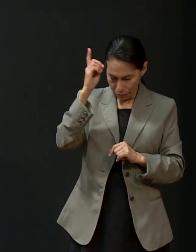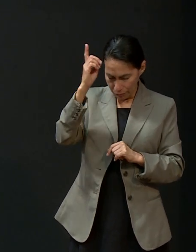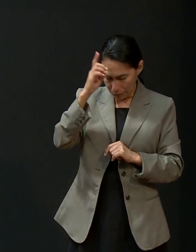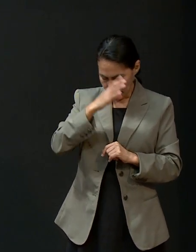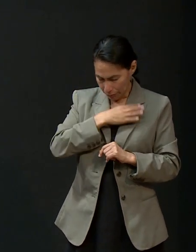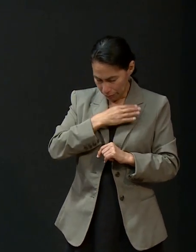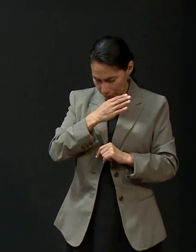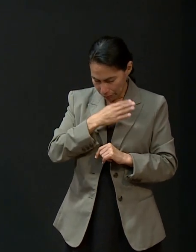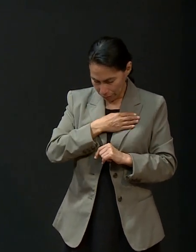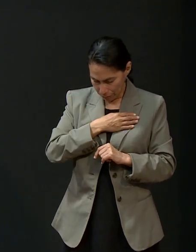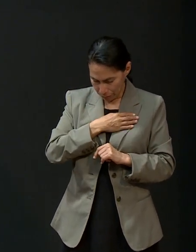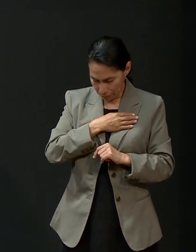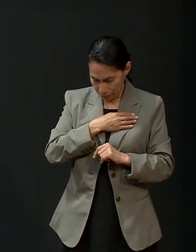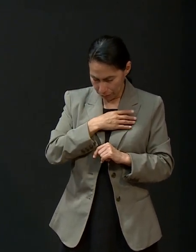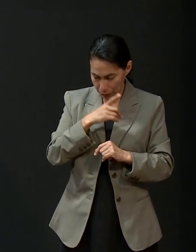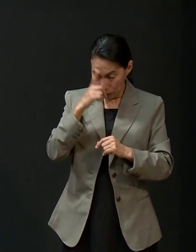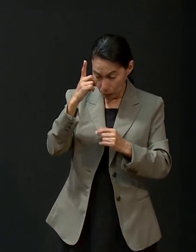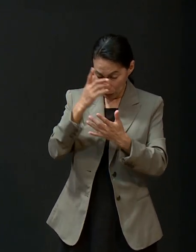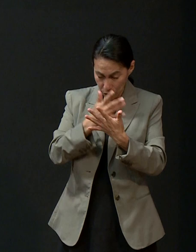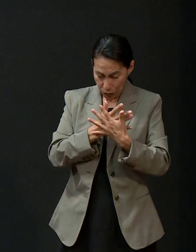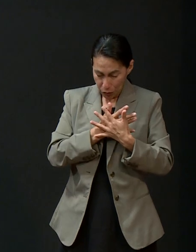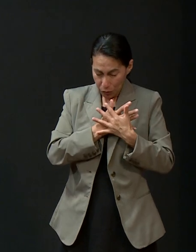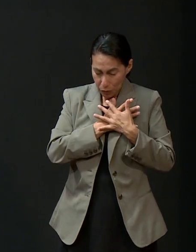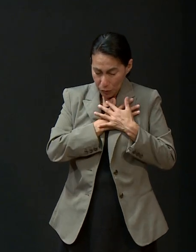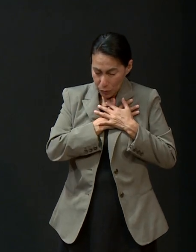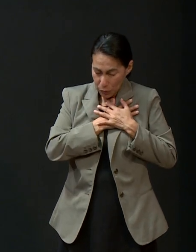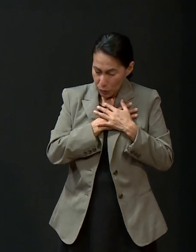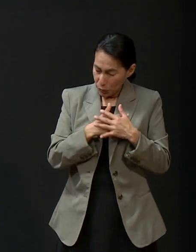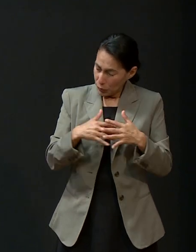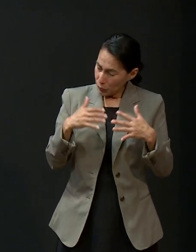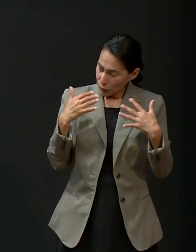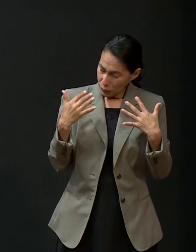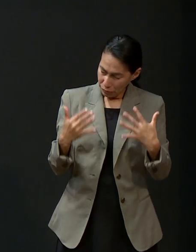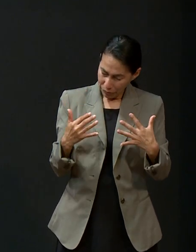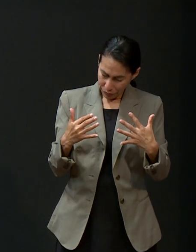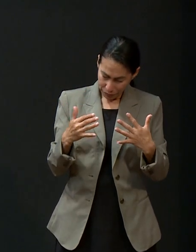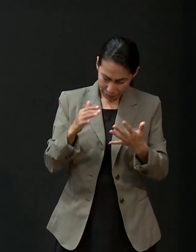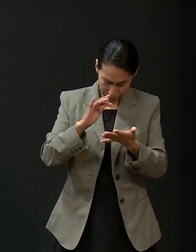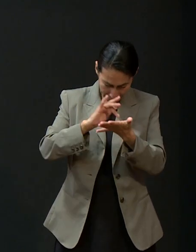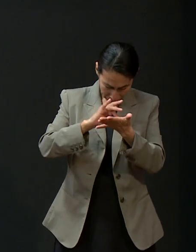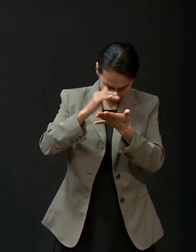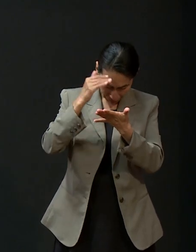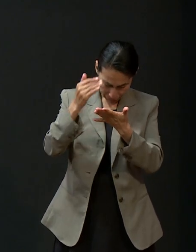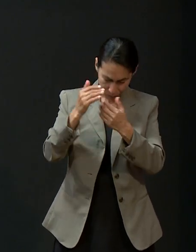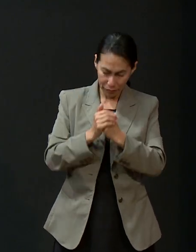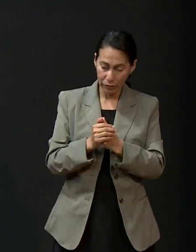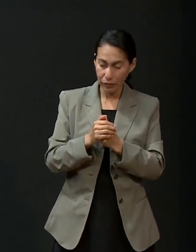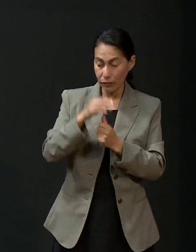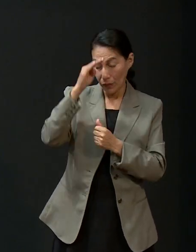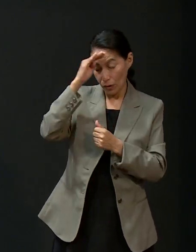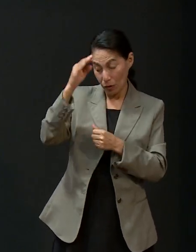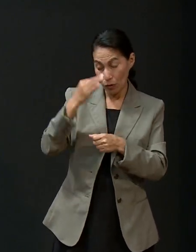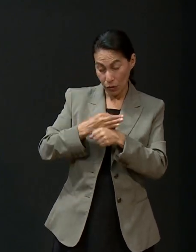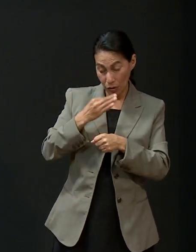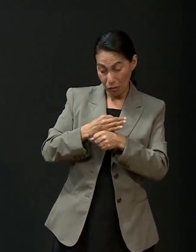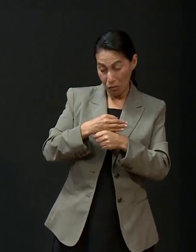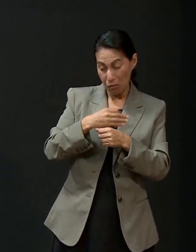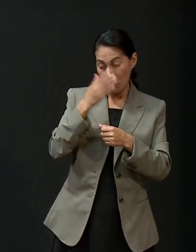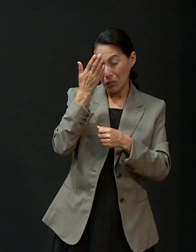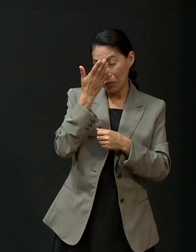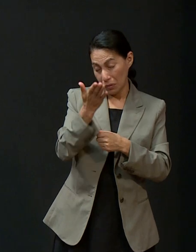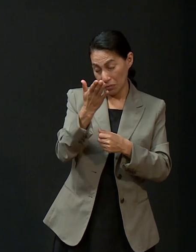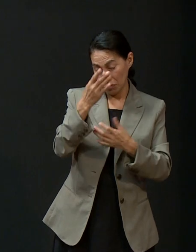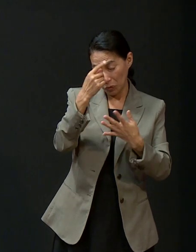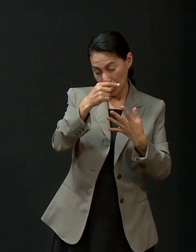Bondadosio Dios Gracias te damos Señor Por tu amor Por nosotros Amén Señor Fueron muchas Las